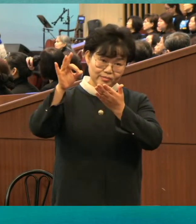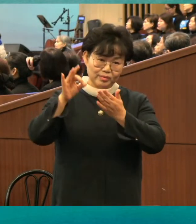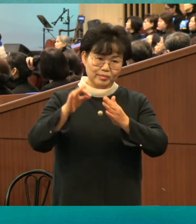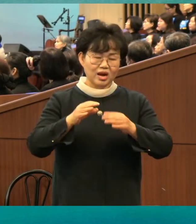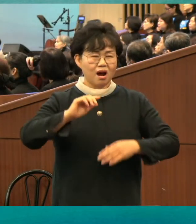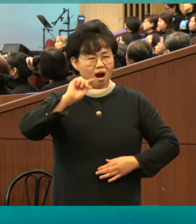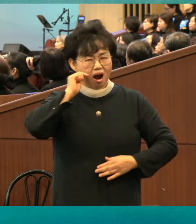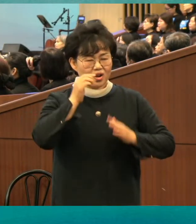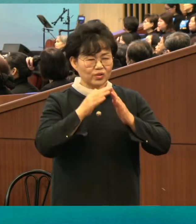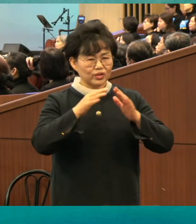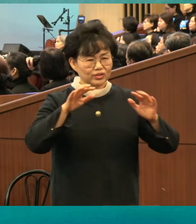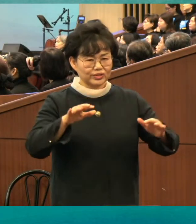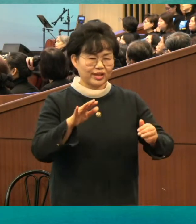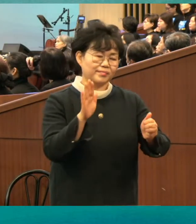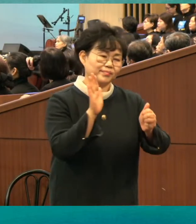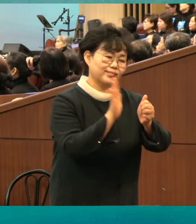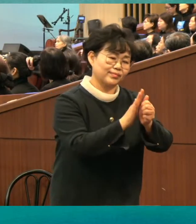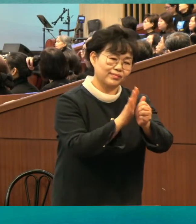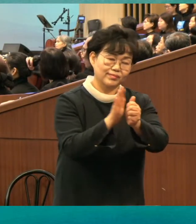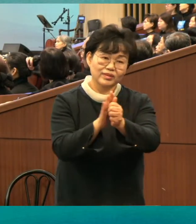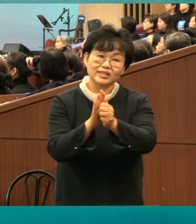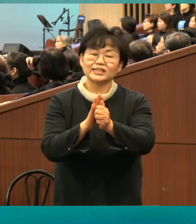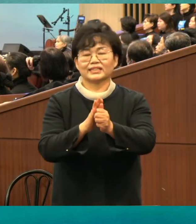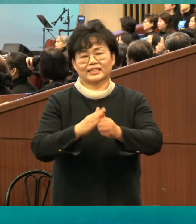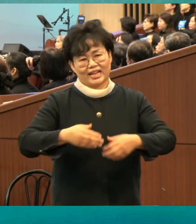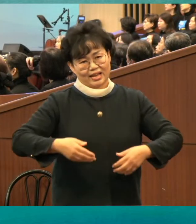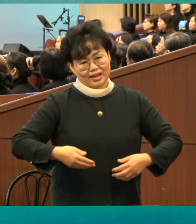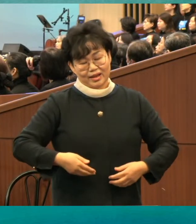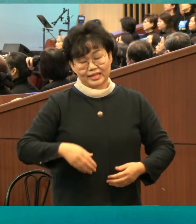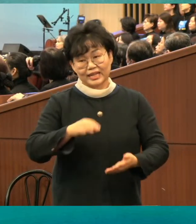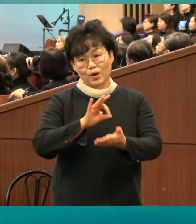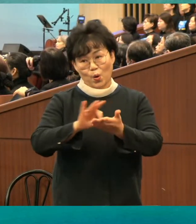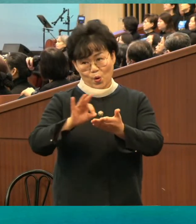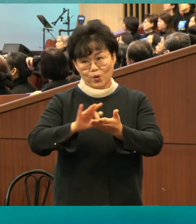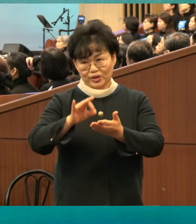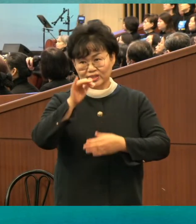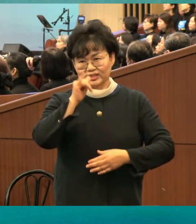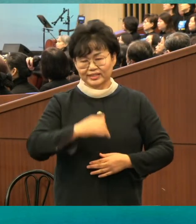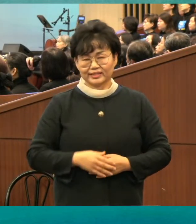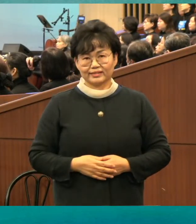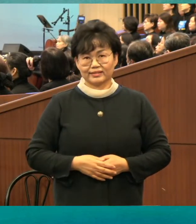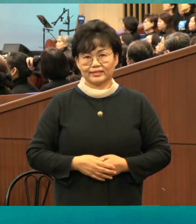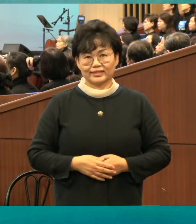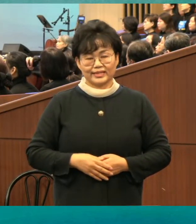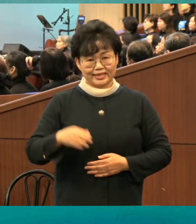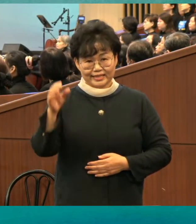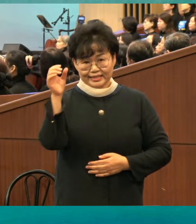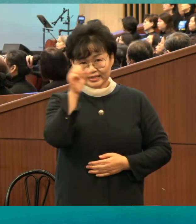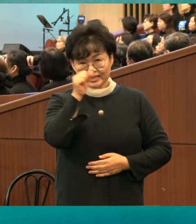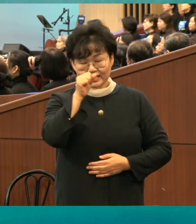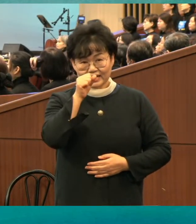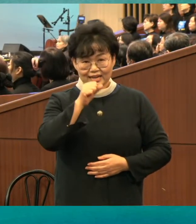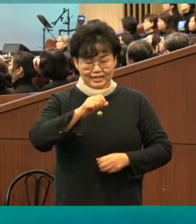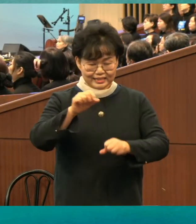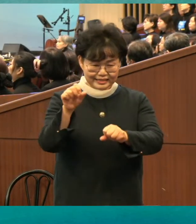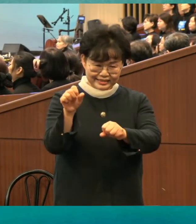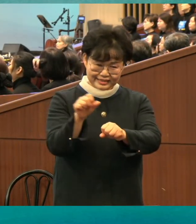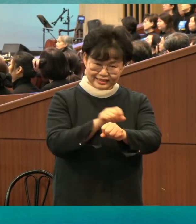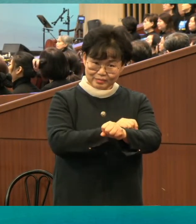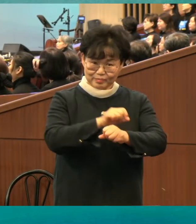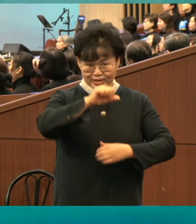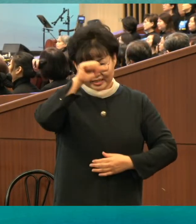이웃들을 섬기기 위해서 마지막 헌금을 하는데요. 그것을 착한 새벽 특세다